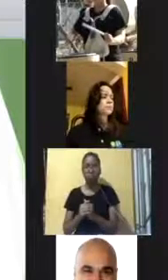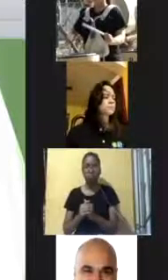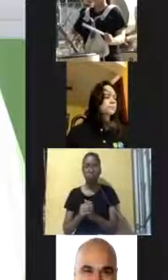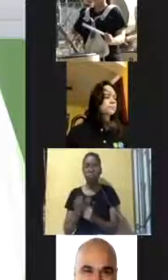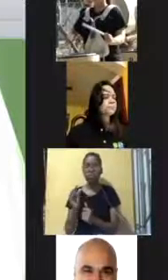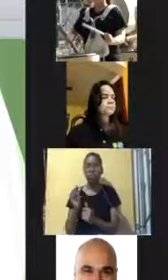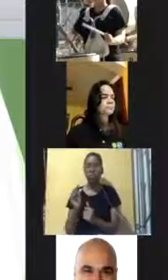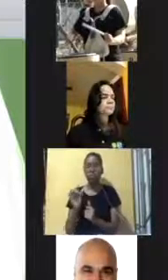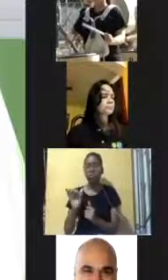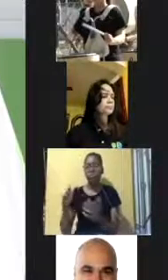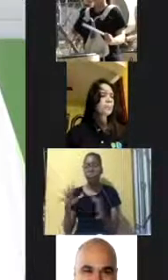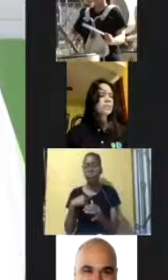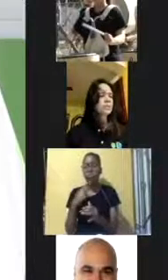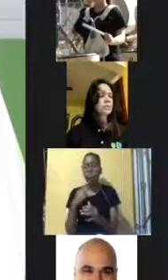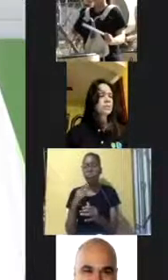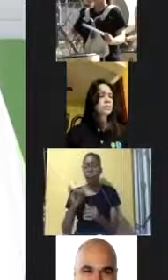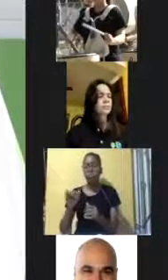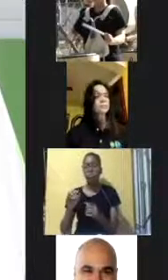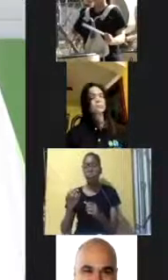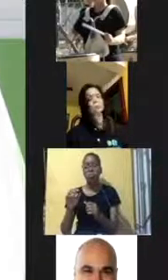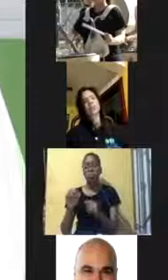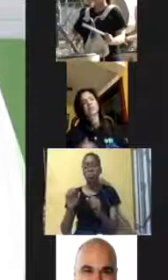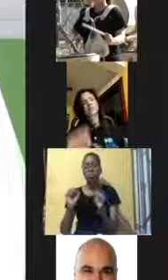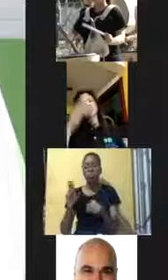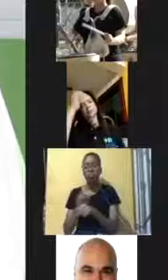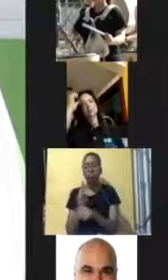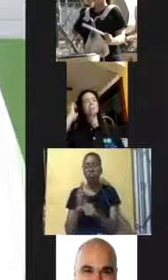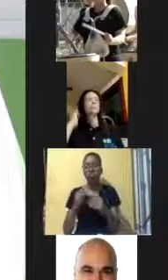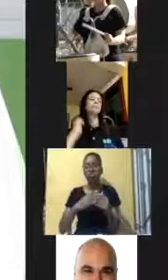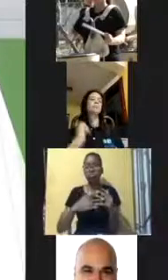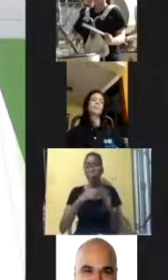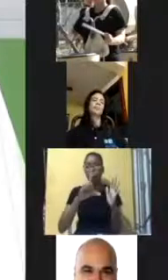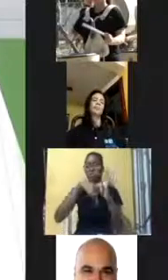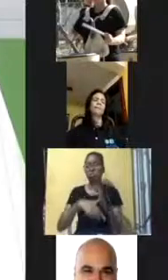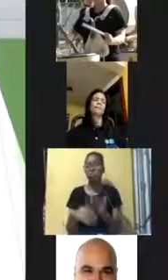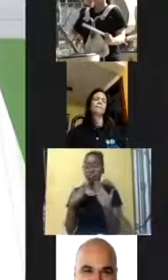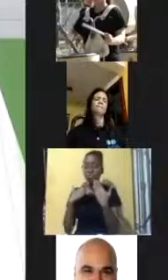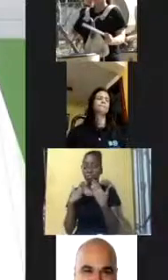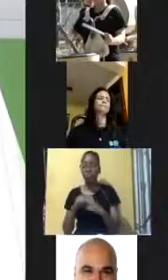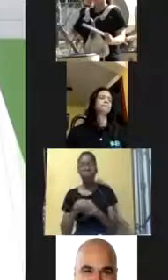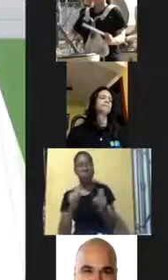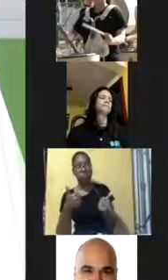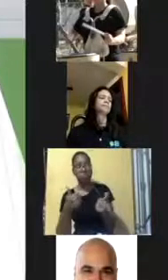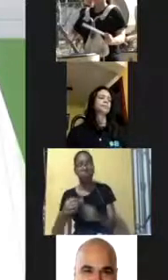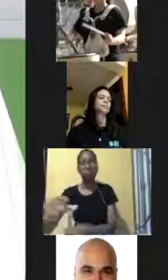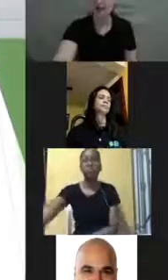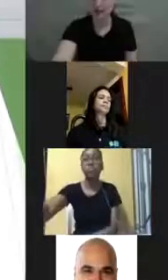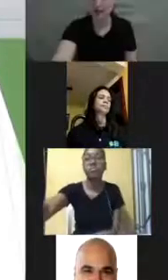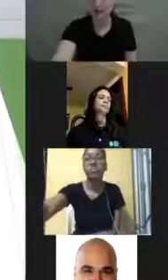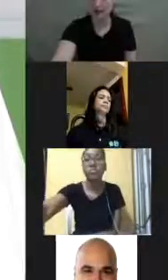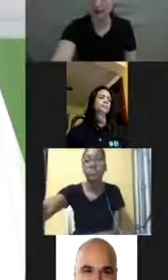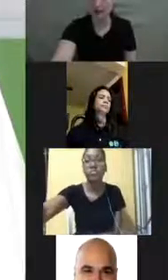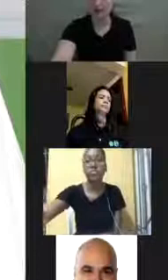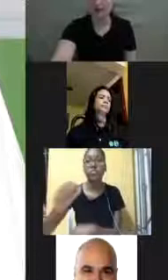próxima. Bien. Vamos a darte paso a ti. Muchas gracias. Vamos a poner a Yasmín en grande